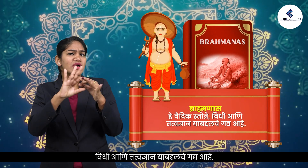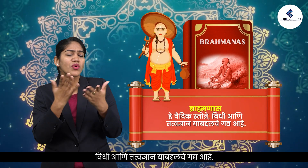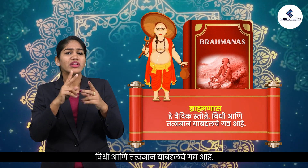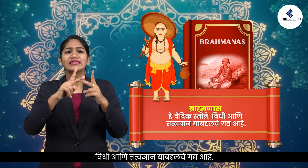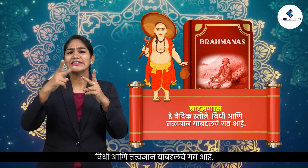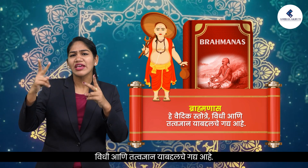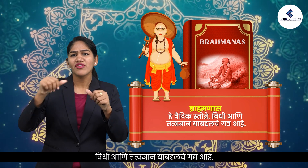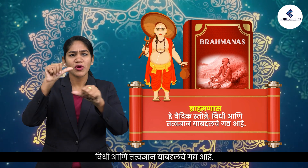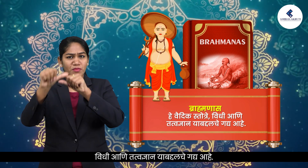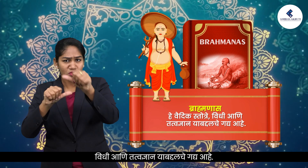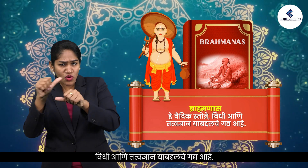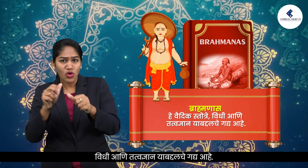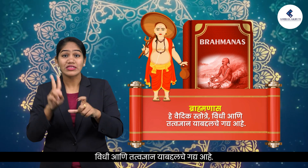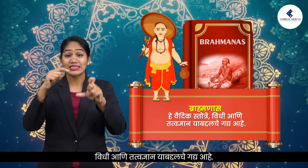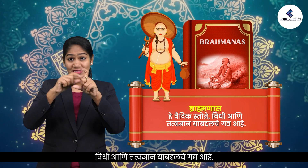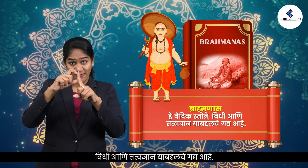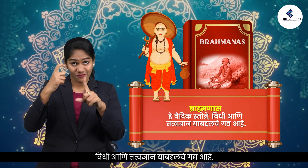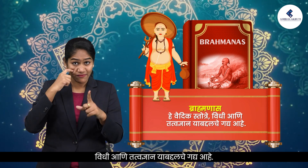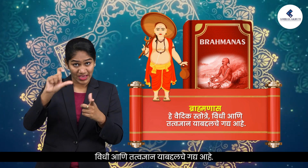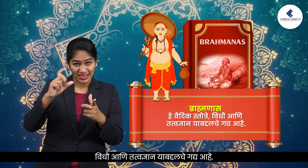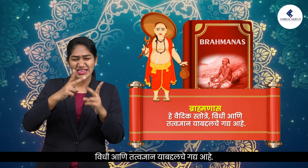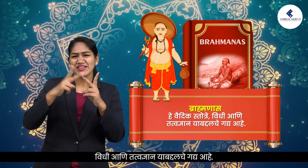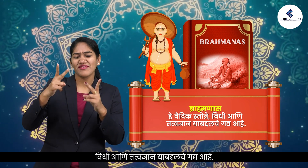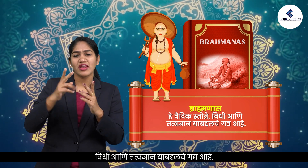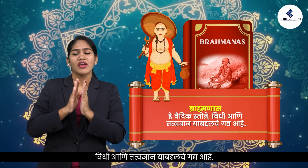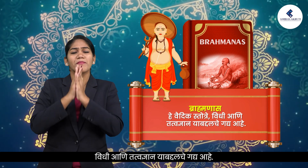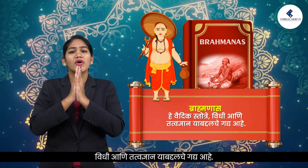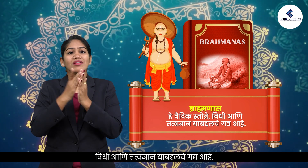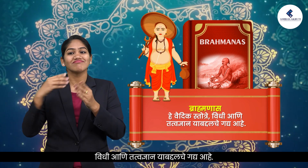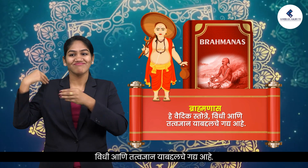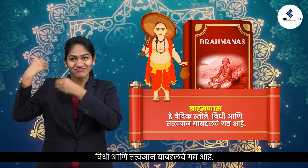विधी आणि तत्वज्ञान याबद्दलचे गद्य आहे.